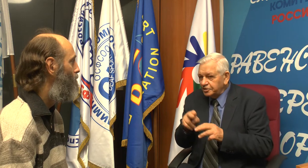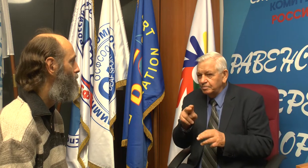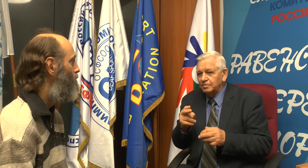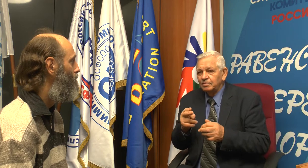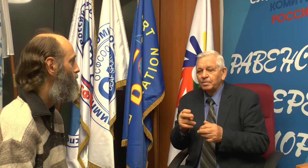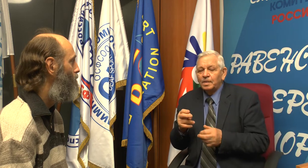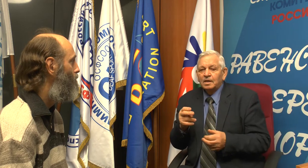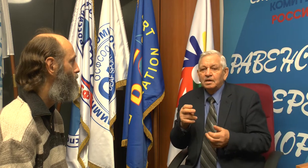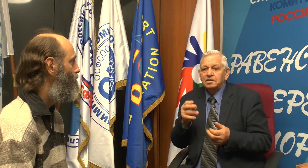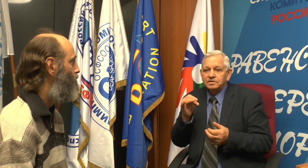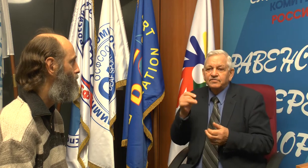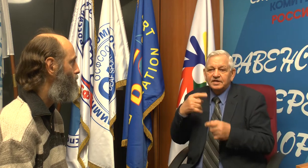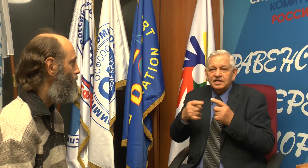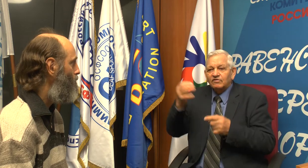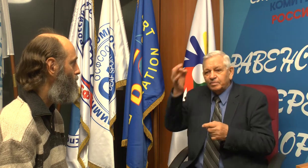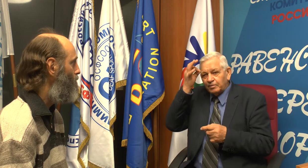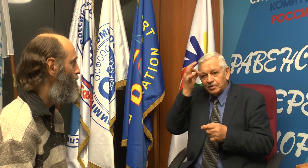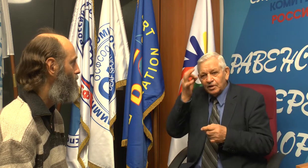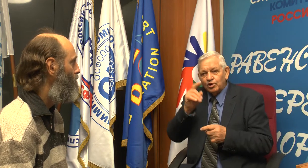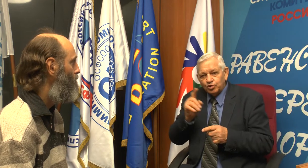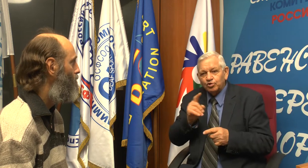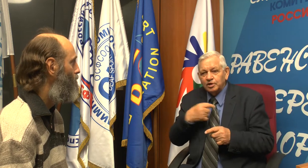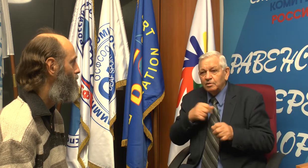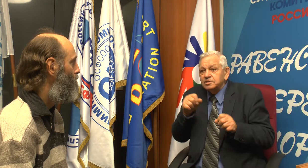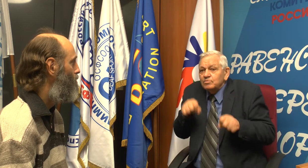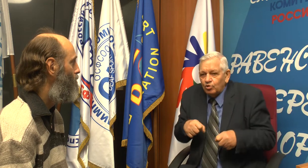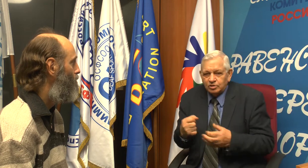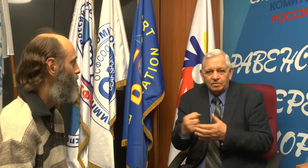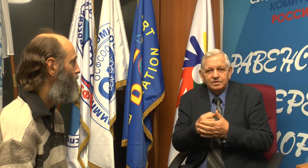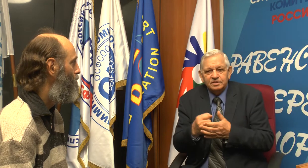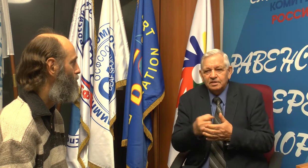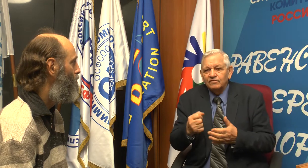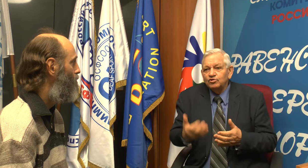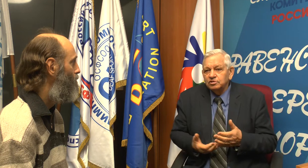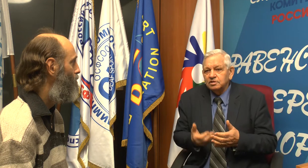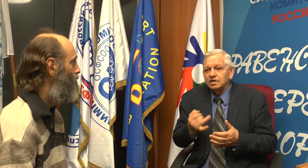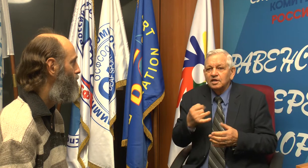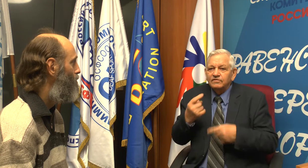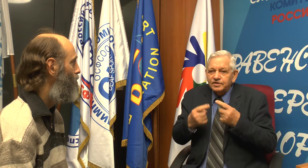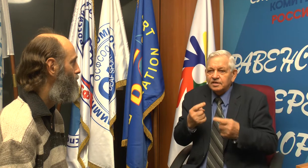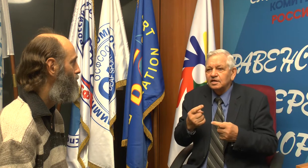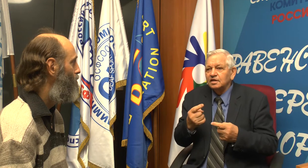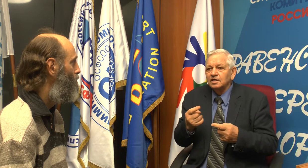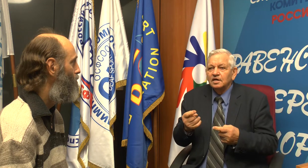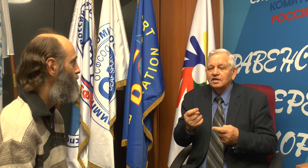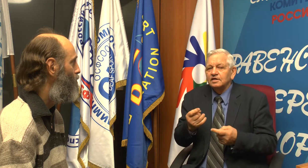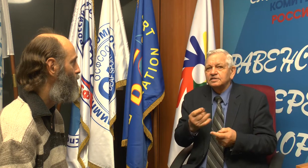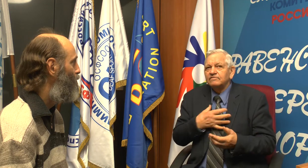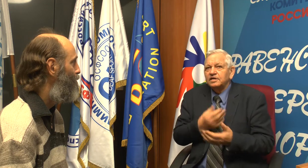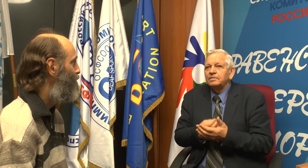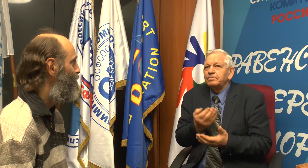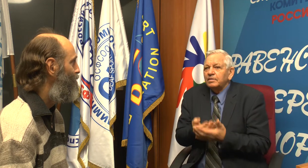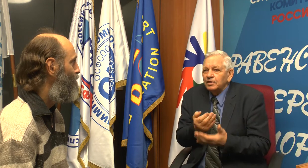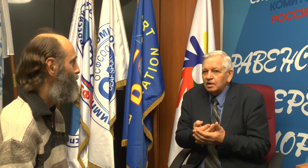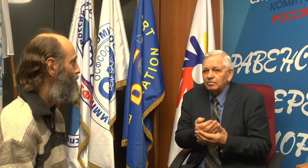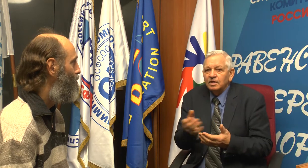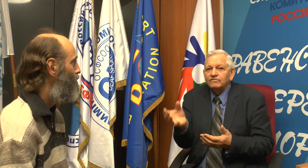этим. И всегда вспоминаю, что я смог добиться в жизни. И всегда своим примером